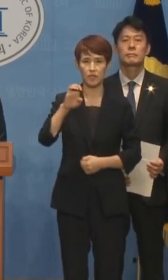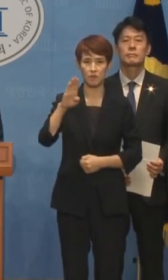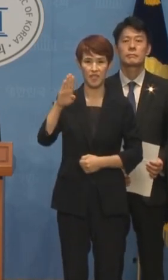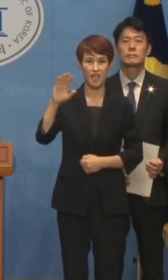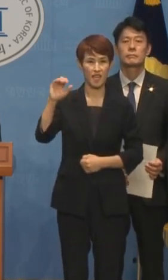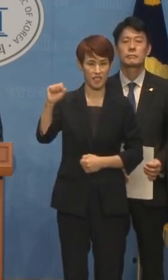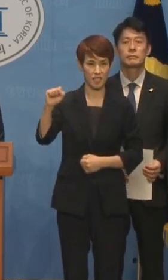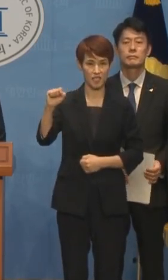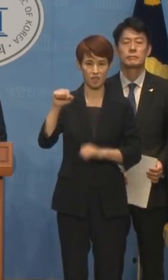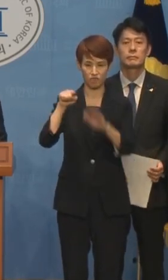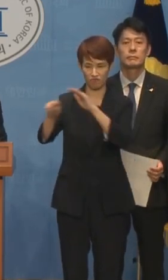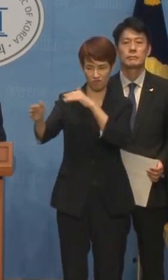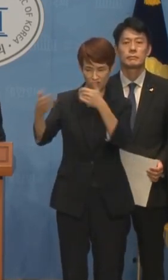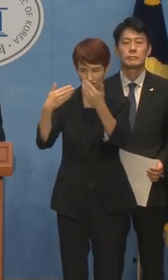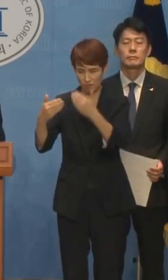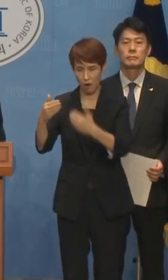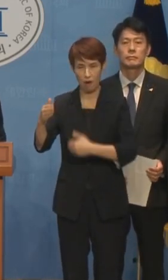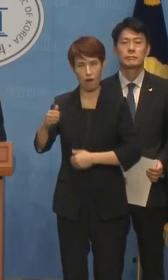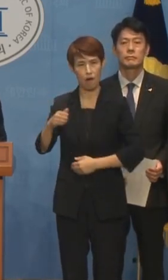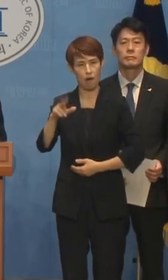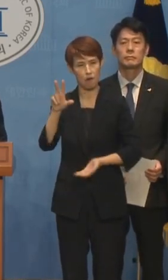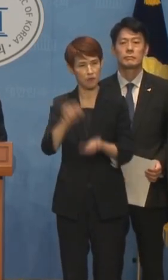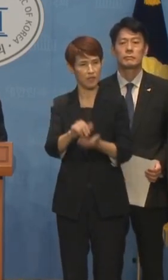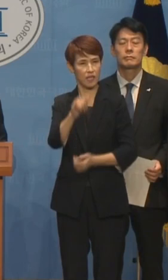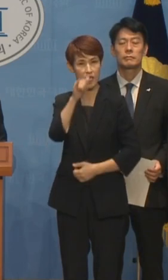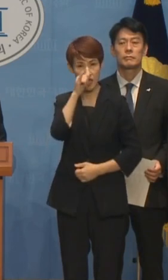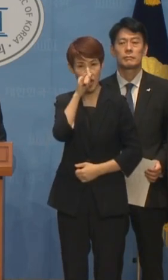대한 압수수색이 얼마나 부당한가라는